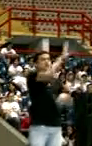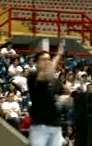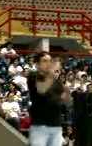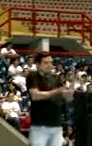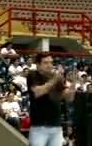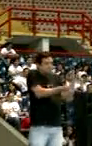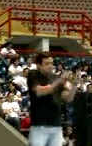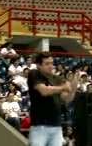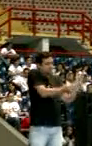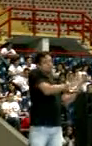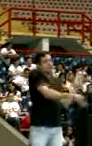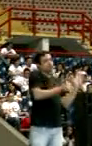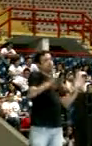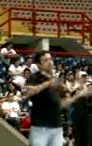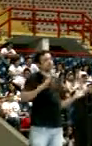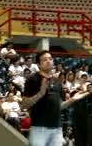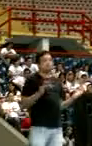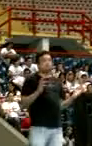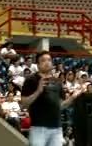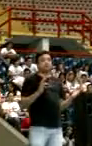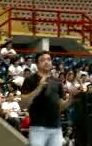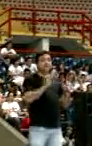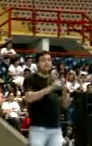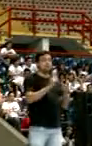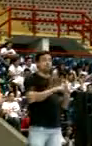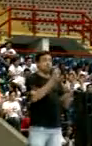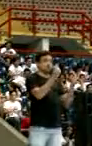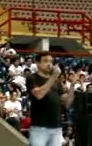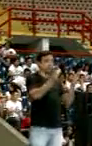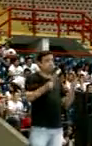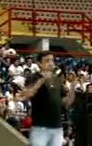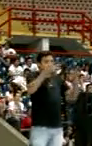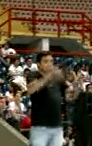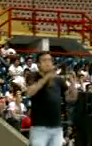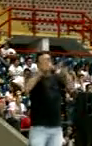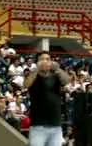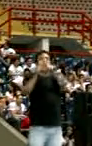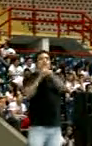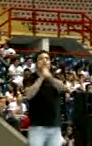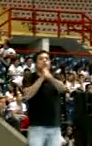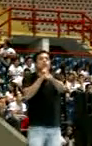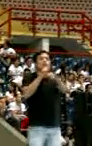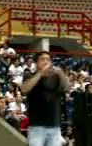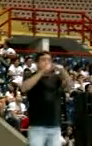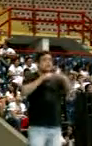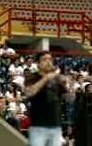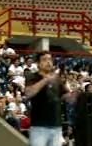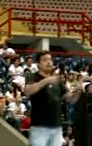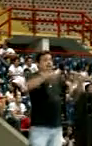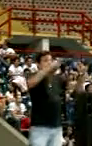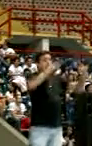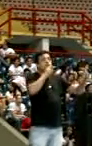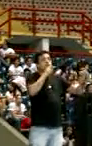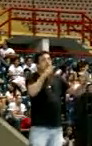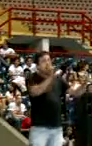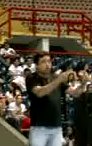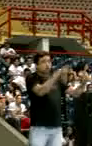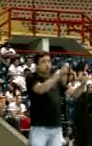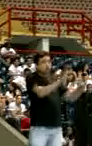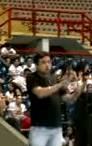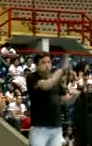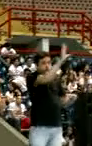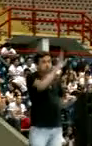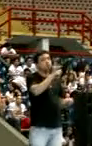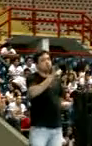perder as cruzadas. Como gastaram para tomar uma coisa que não tomaram? As guerras que não eram para acontecer na Europa vão